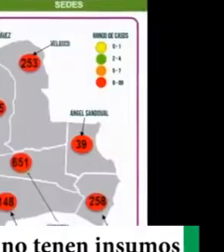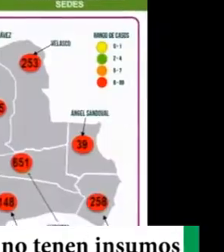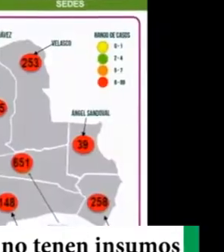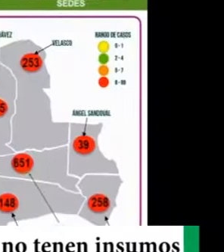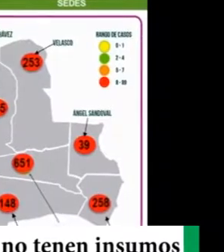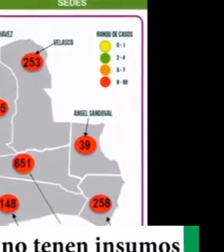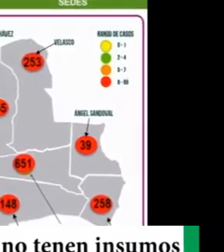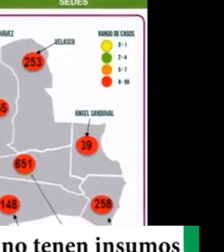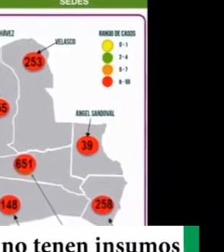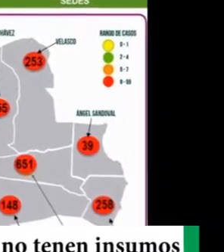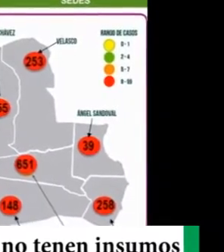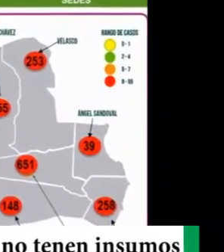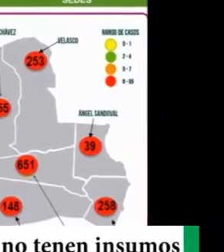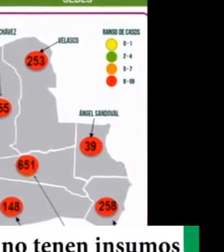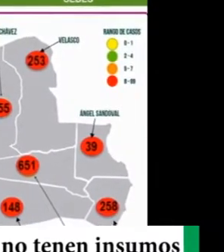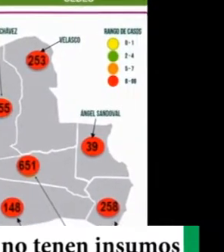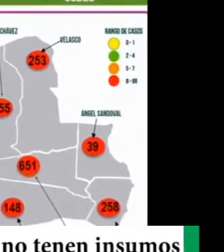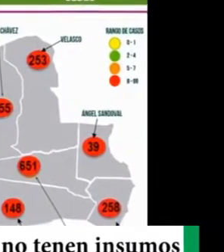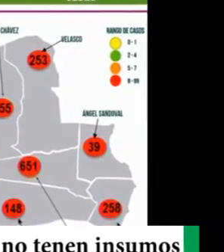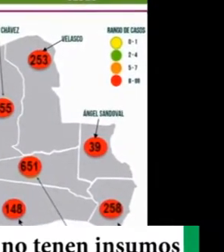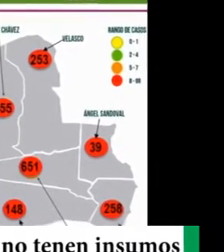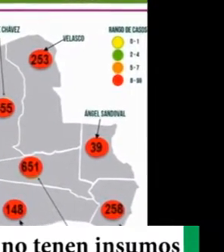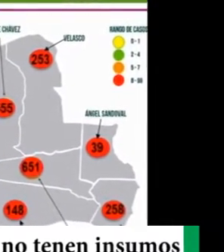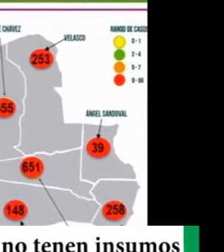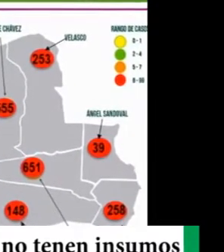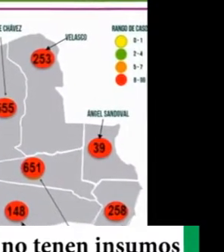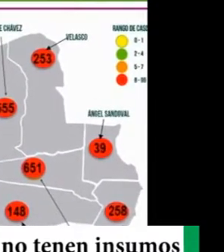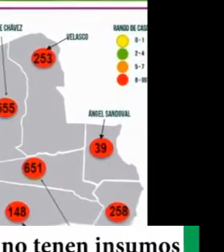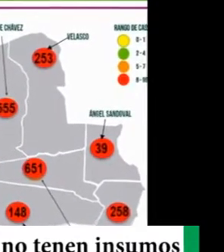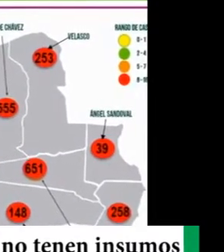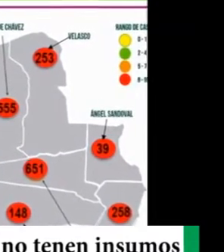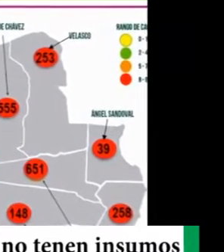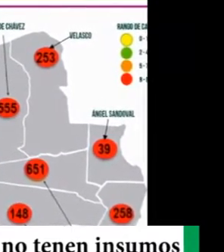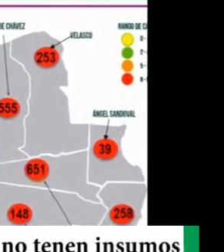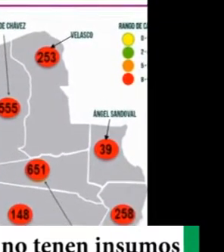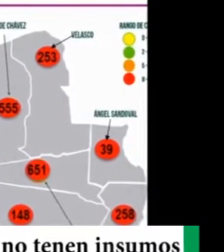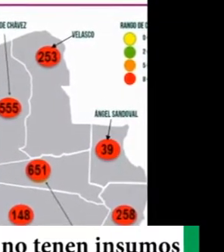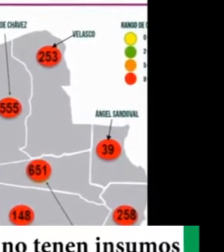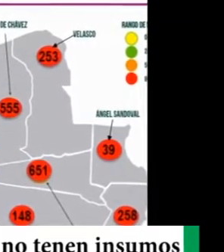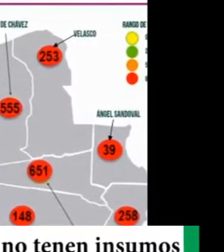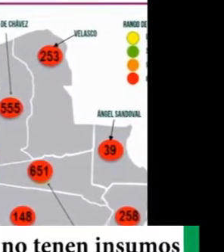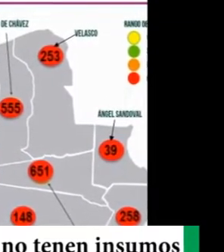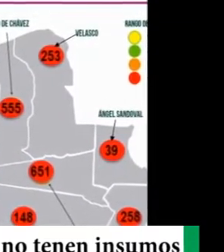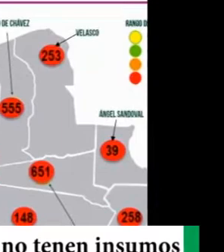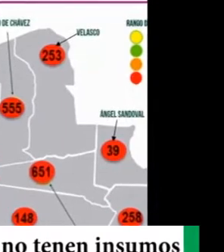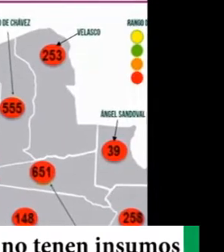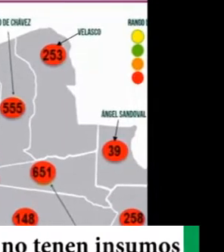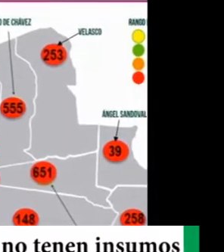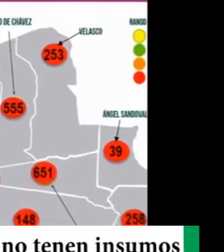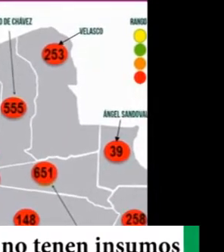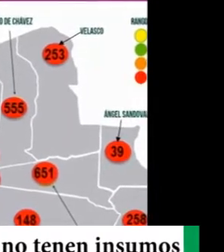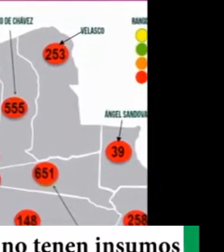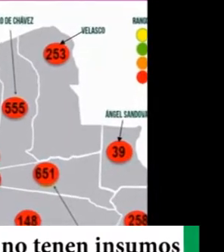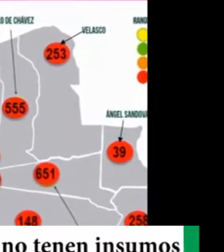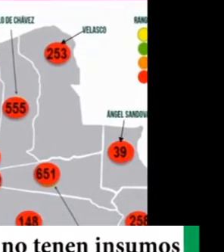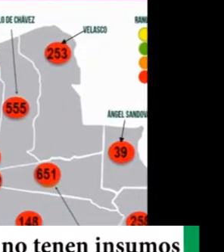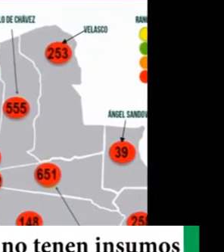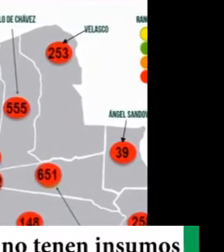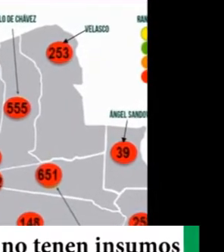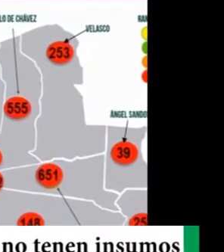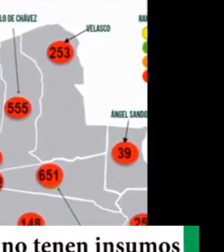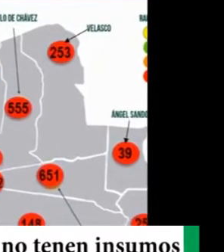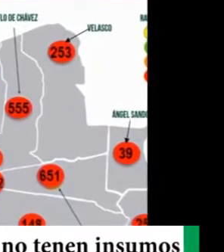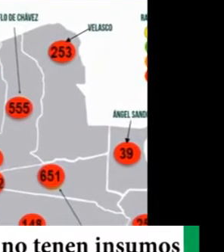confirmados. Ya lo comentamos también el día de ayer, tenemos una gran debilidad con Senetrop y algunos otros laboratorios debido a la falta